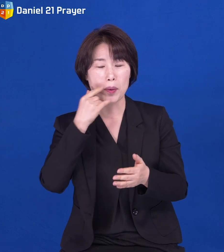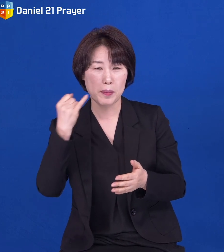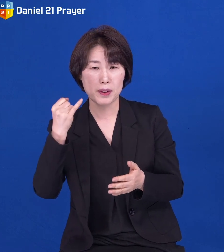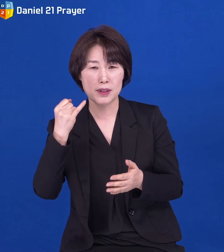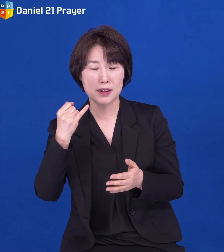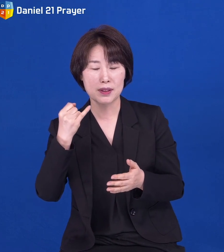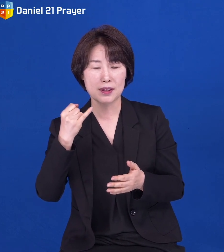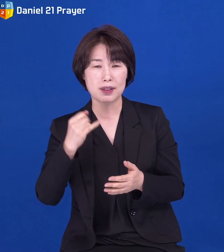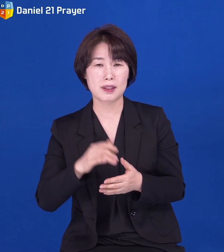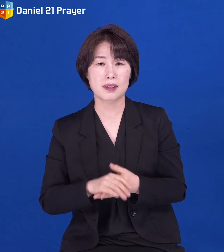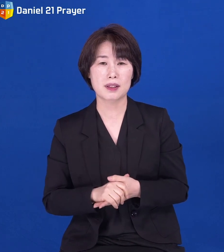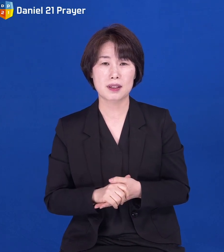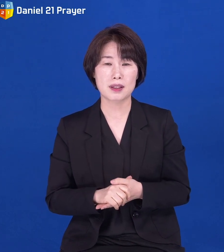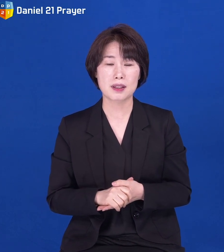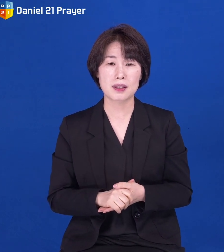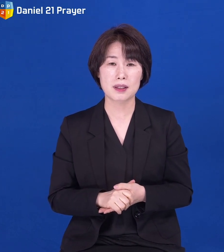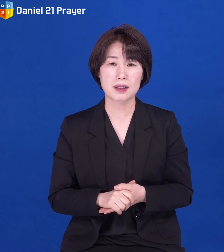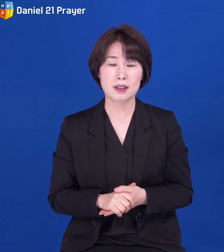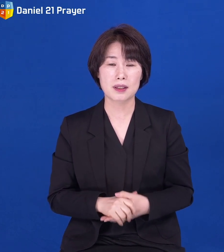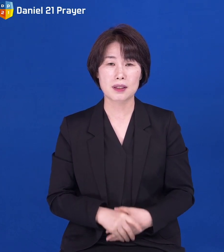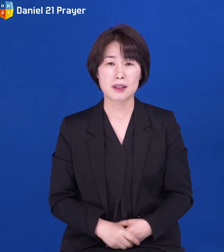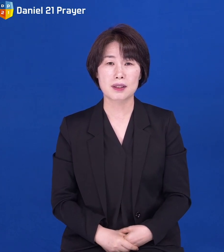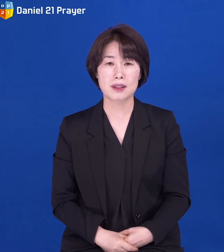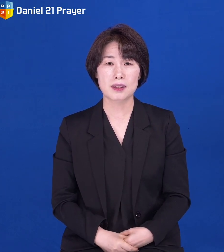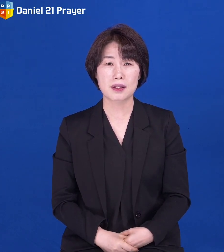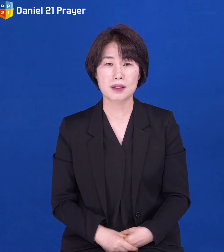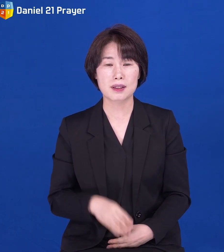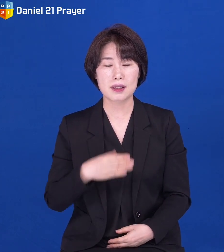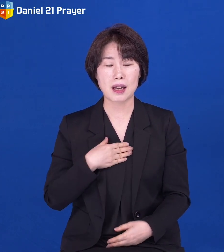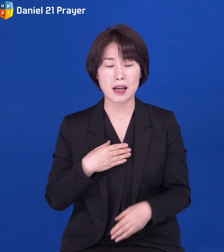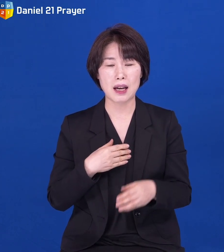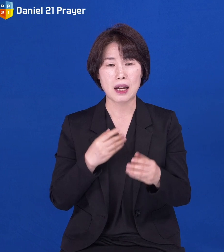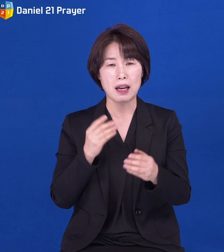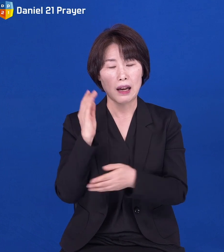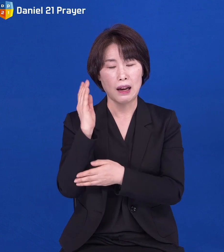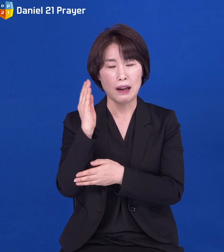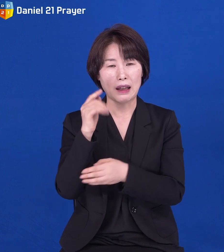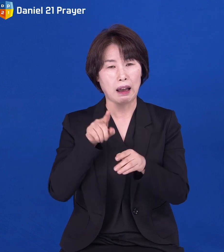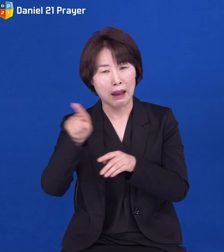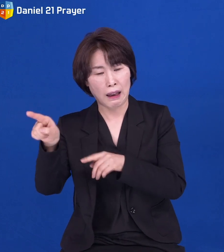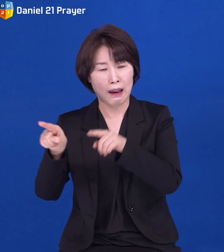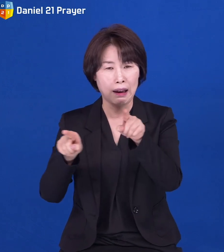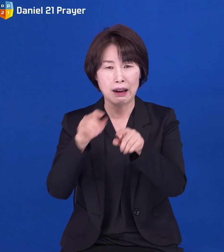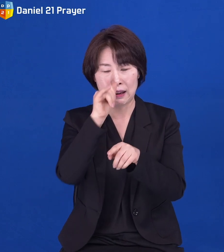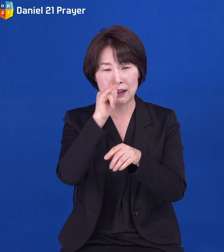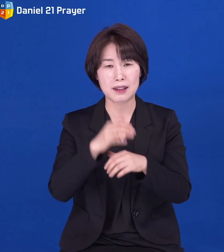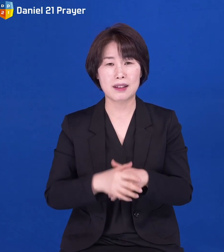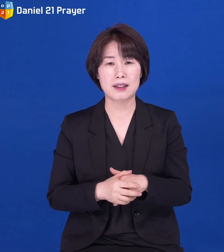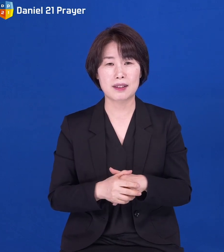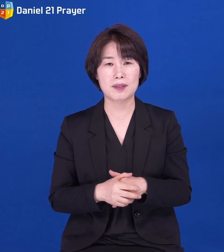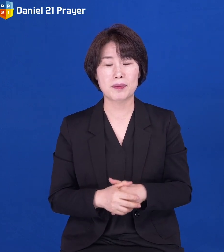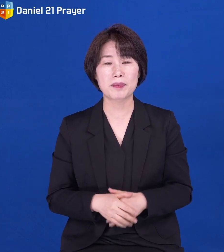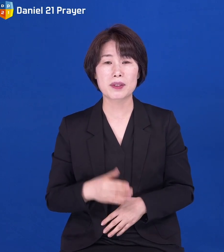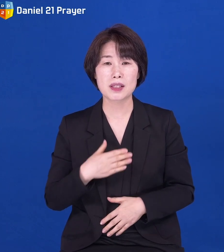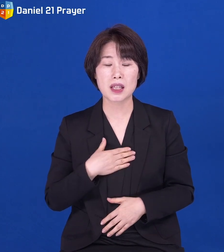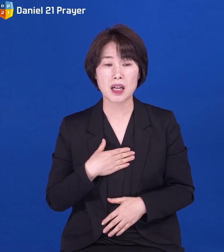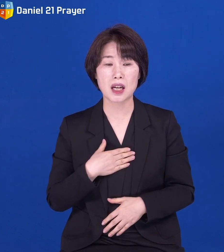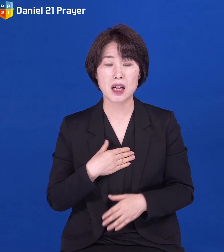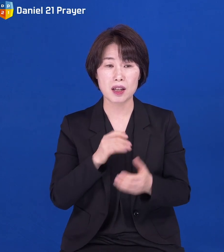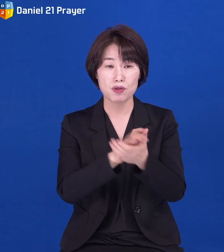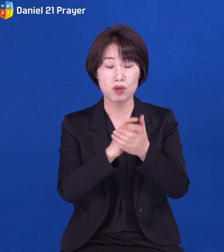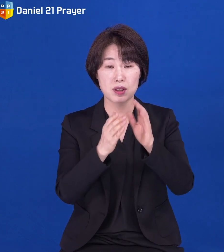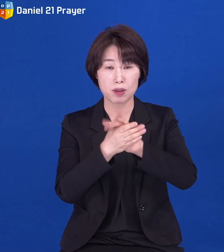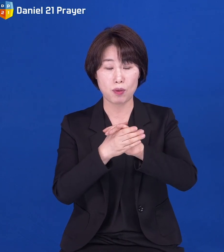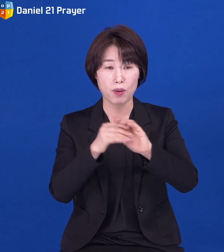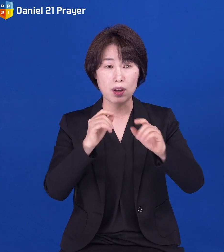괴롭고 막 힘들고. 또 유치원 얘기하다가 이렇게 삼척보로 빠졌는데, 유치원에도 재롱잔치 같은 걸 한 번도 해본 적이 없어요, 저는. 그러니까 제가